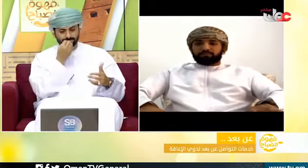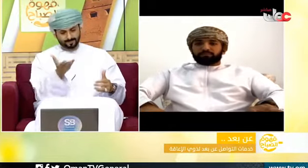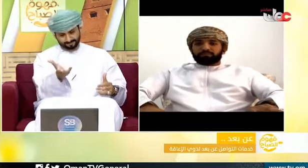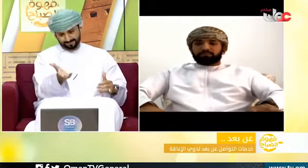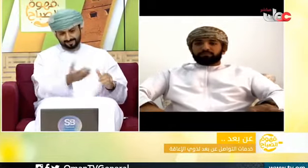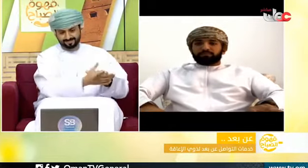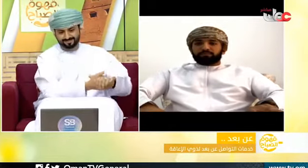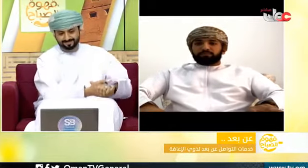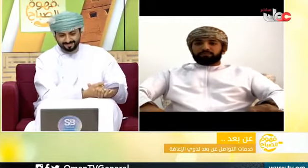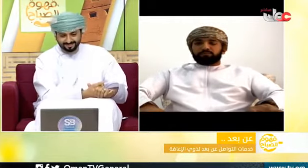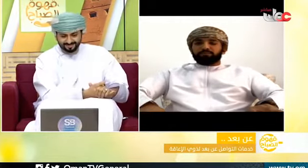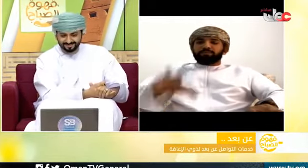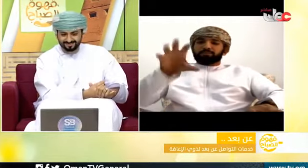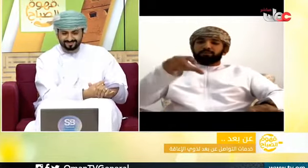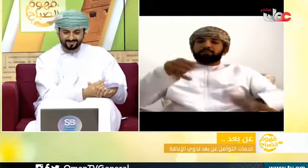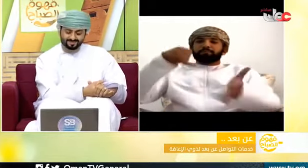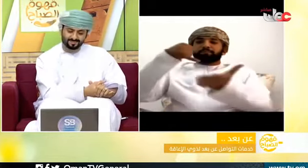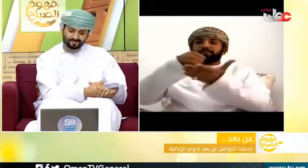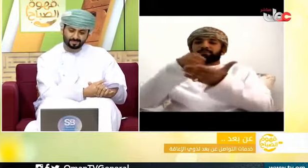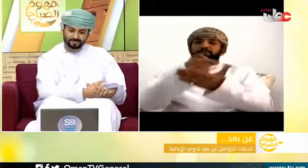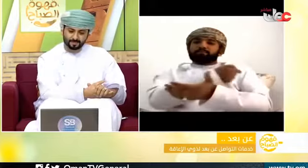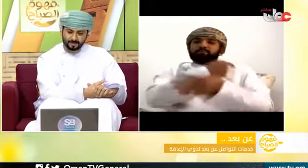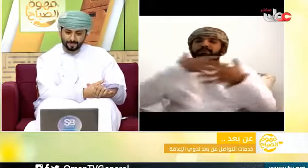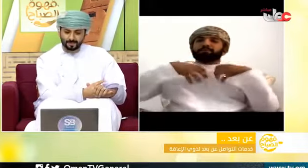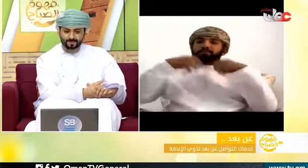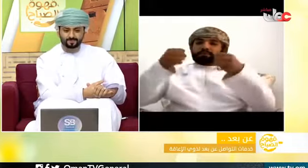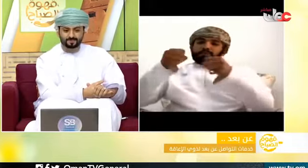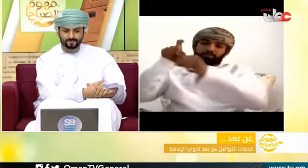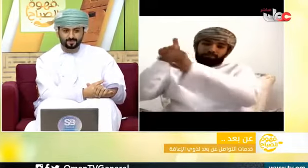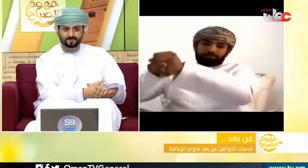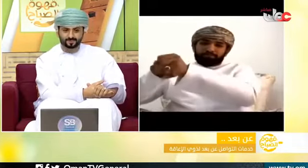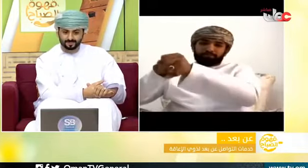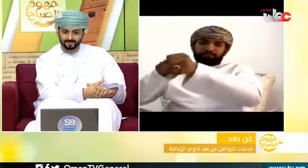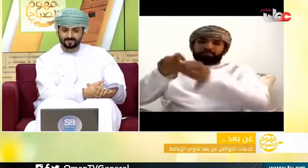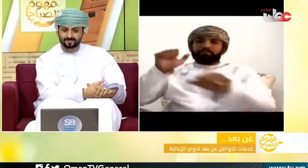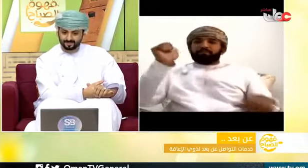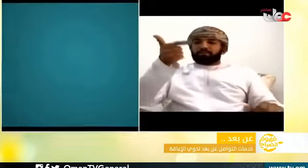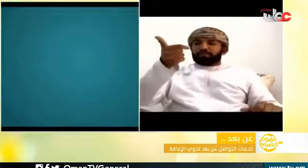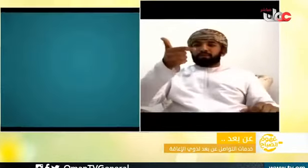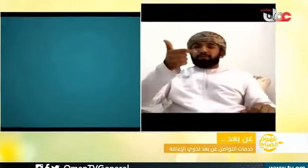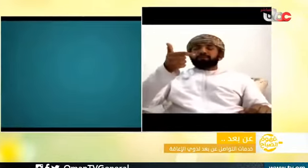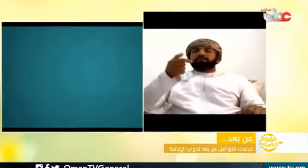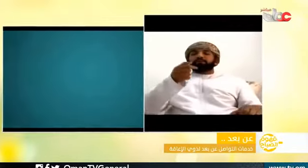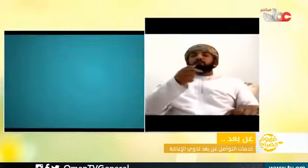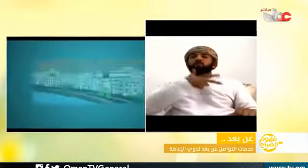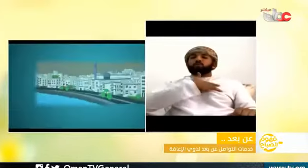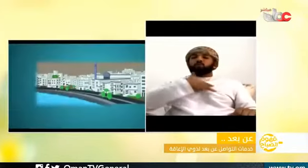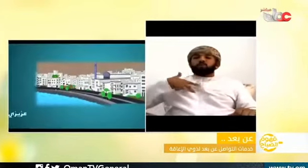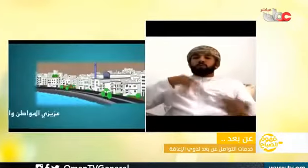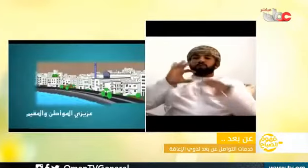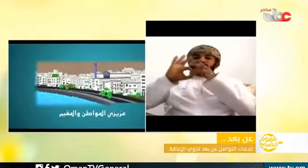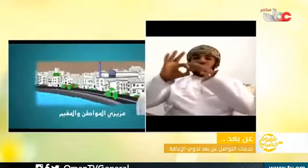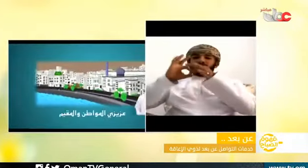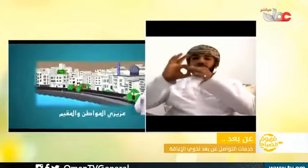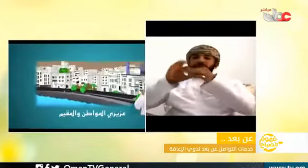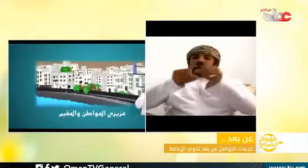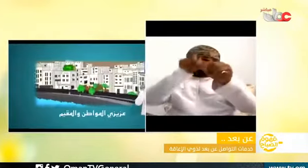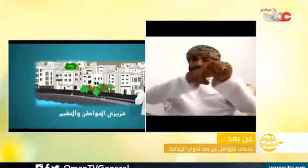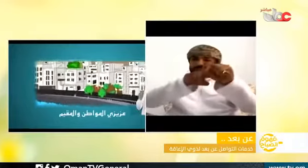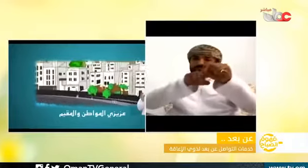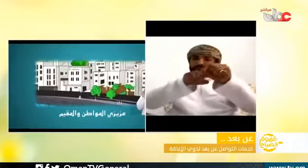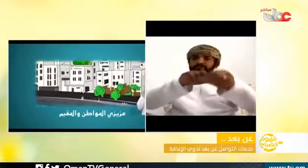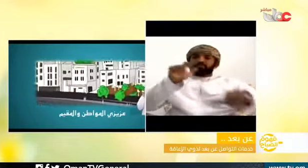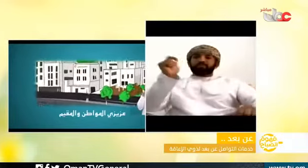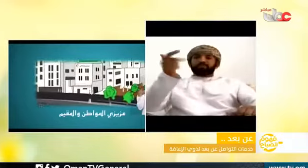أيضا، ممكن تخبرنا عن هذا التعاون مع الشركة؟ نعم، هو أول شيء كان الاتفاق مع وزارة الصحة